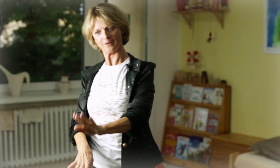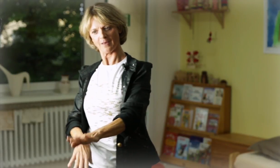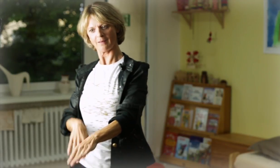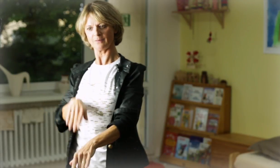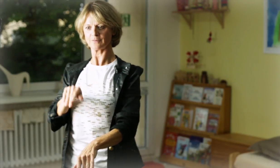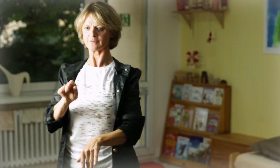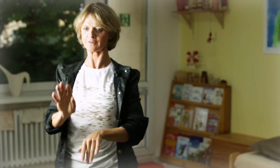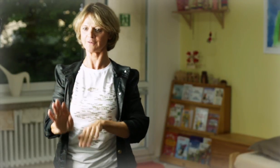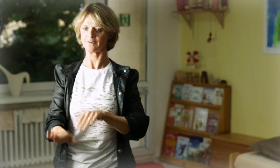laně,